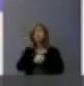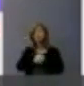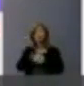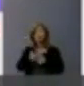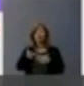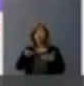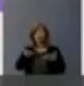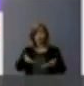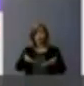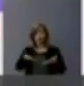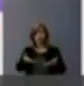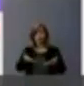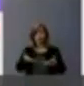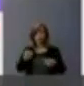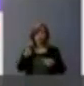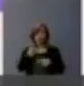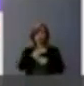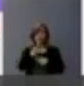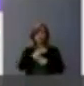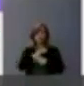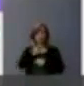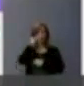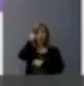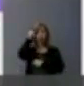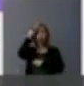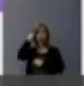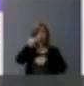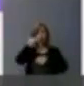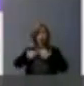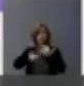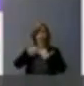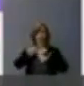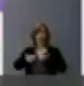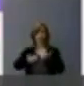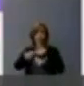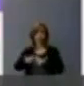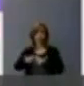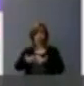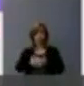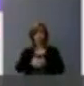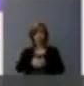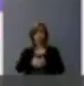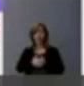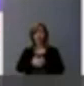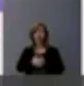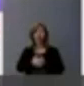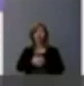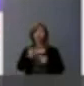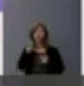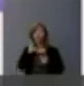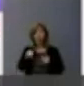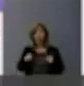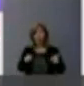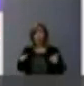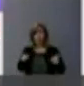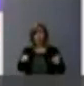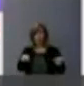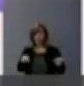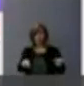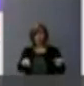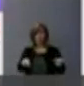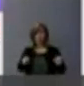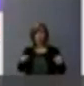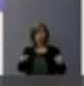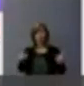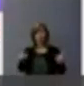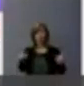sviluppare la cultura in un momento come questo eh che siamo usciti dal lockdown che ci ha costretto ognuno di